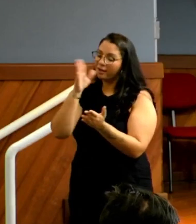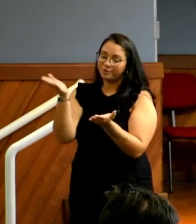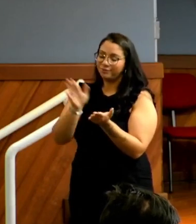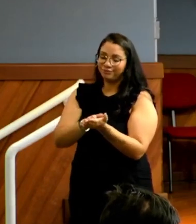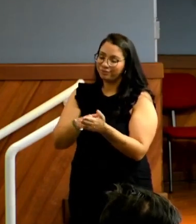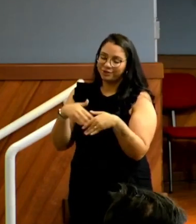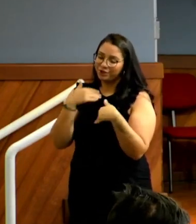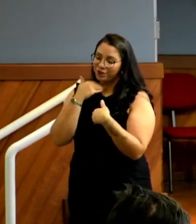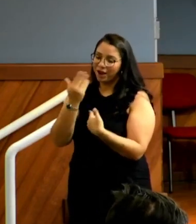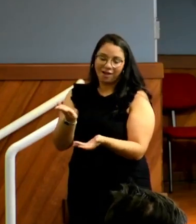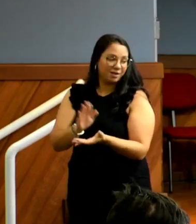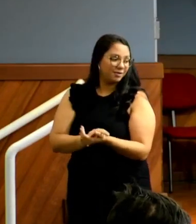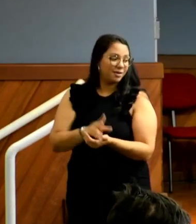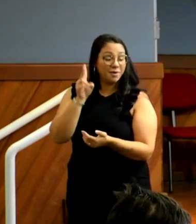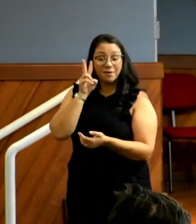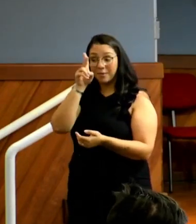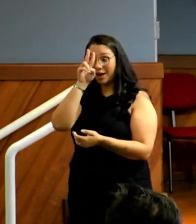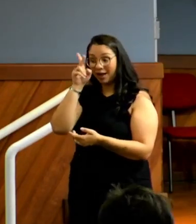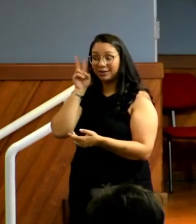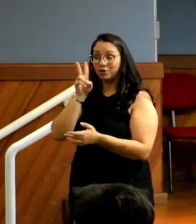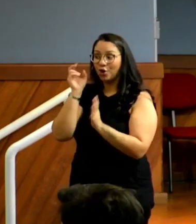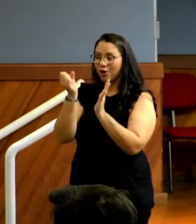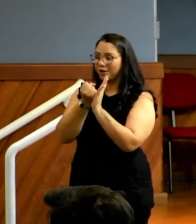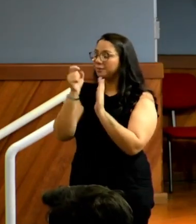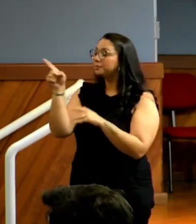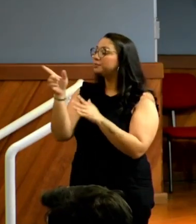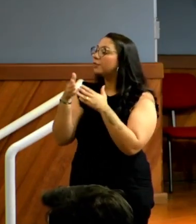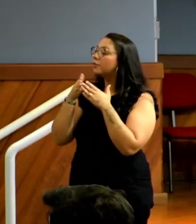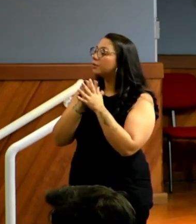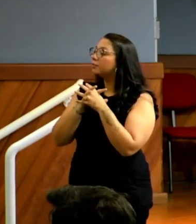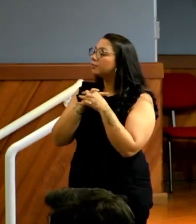E foi, né? Barata histórica, né? Por favor.